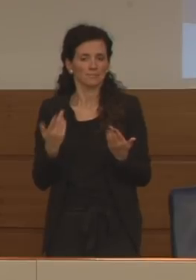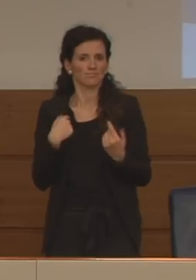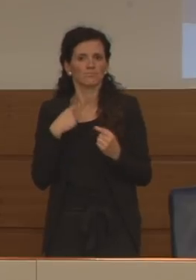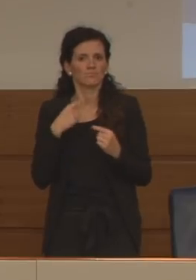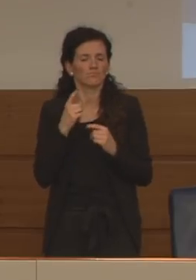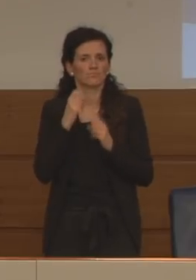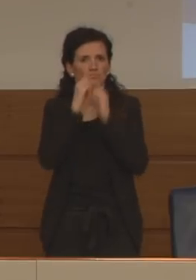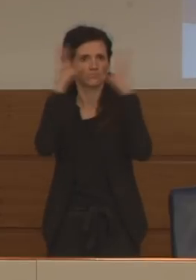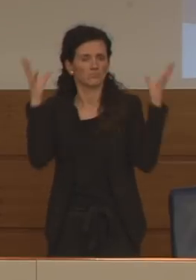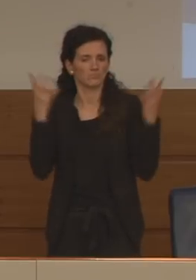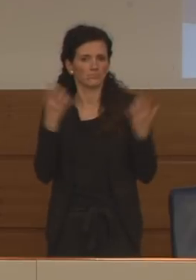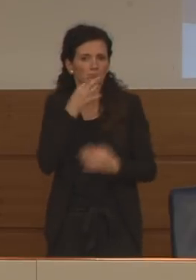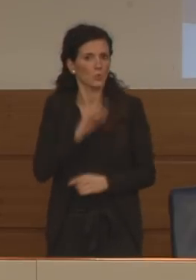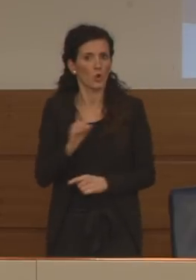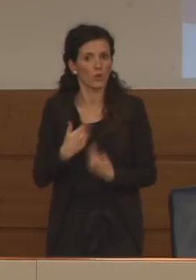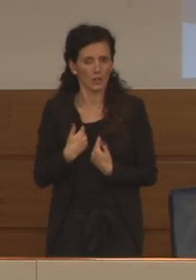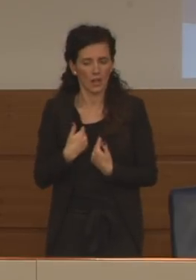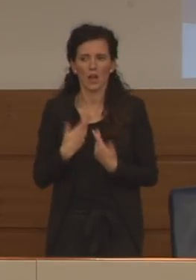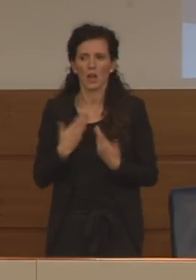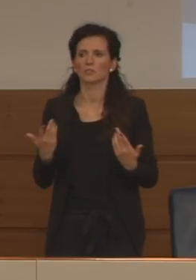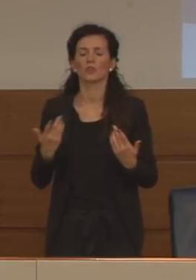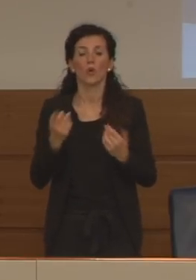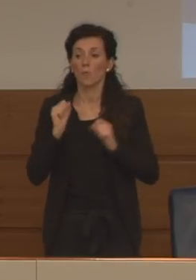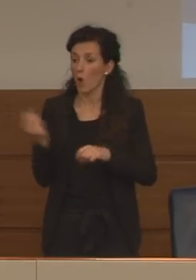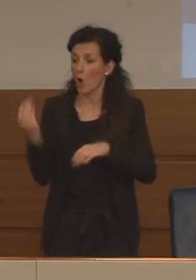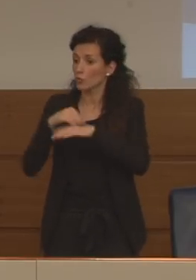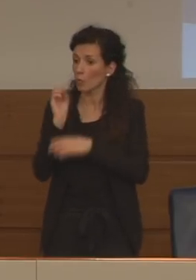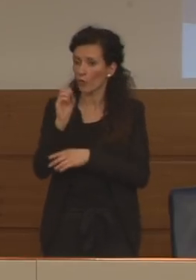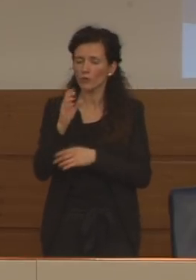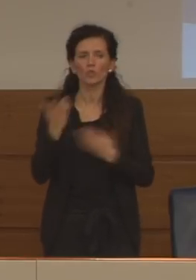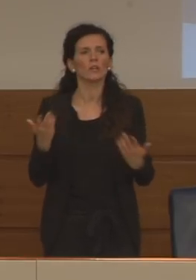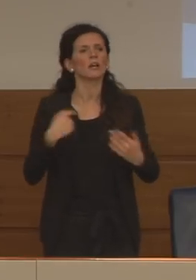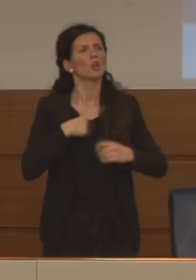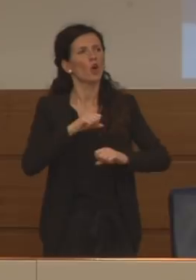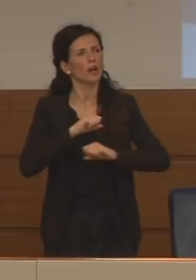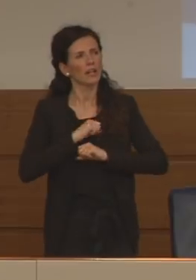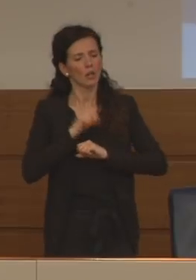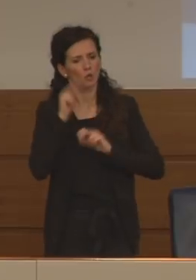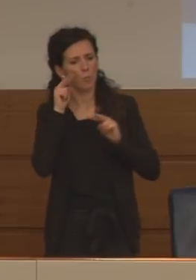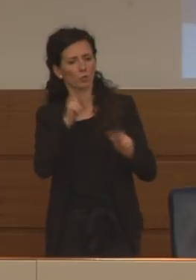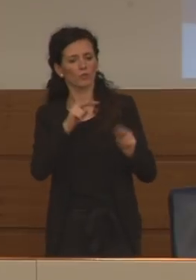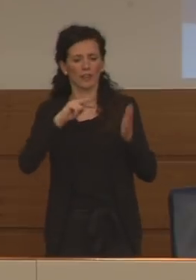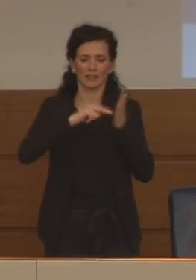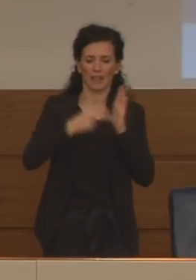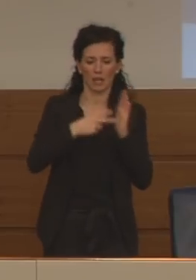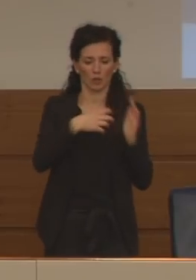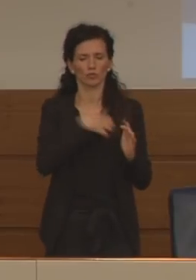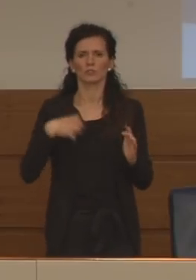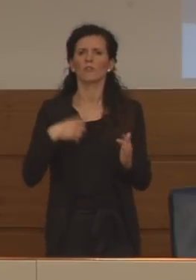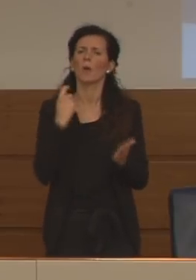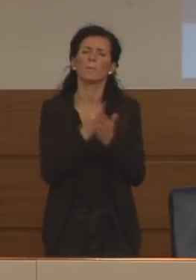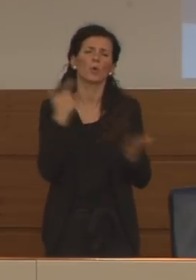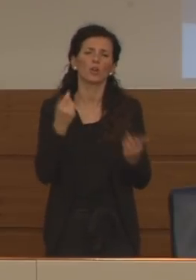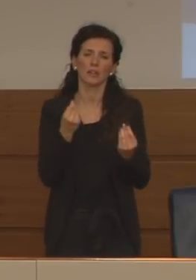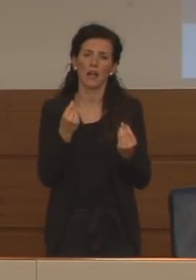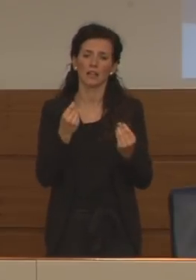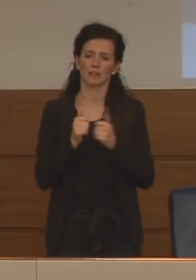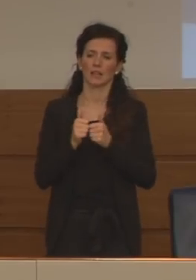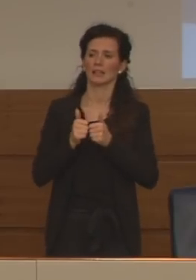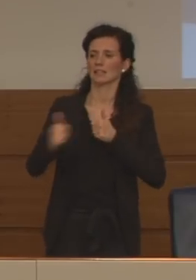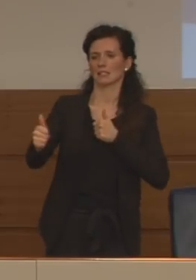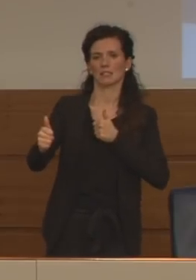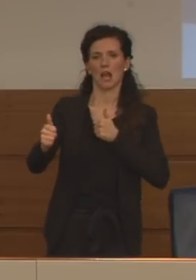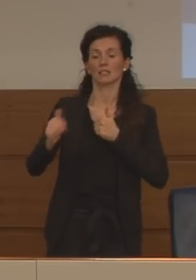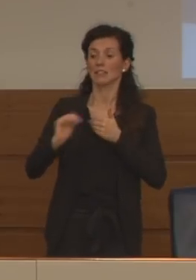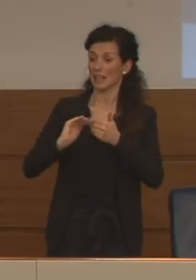qualcosa il gra dr che dal punto di vista tecnico scientifico il punto chiave è il distanziamento che